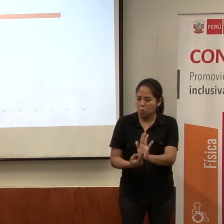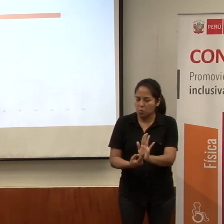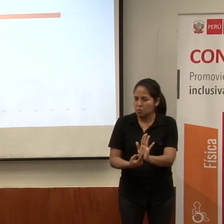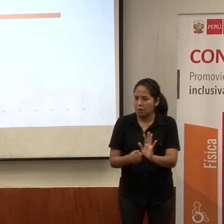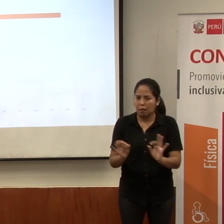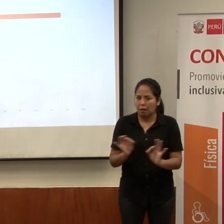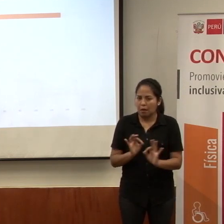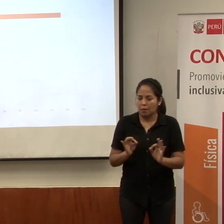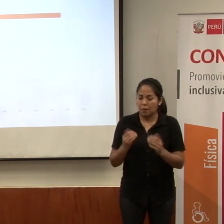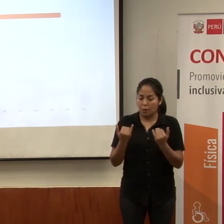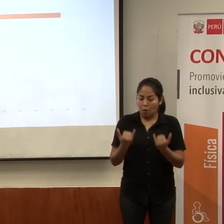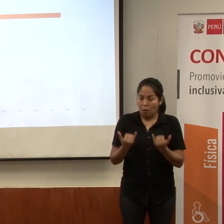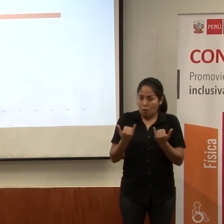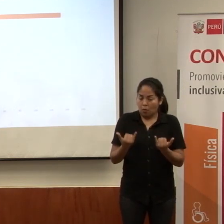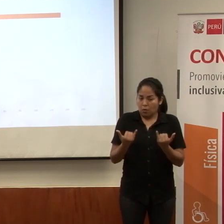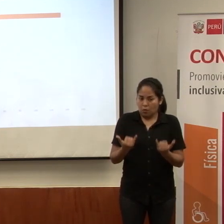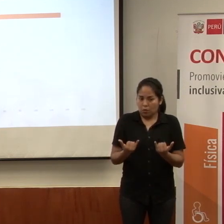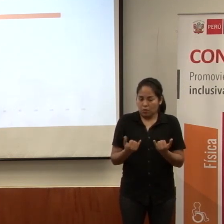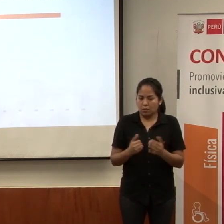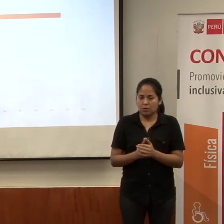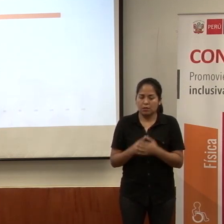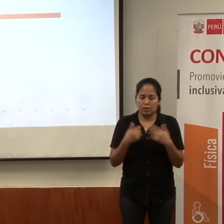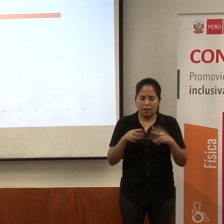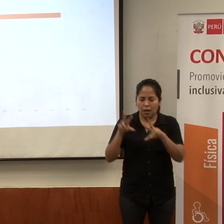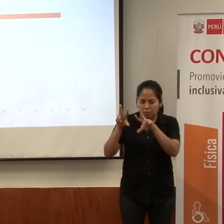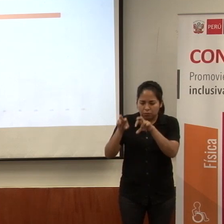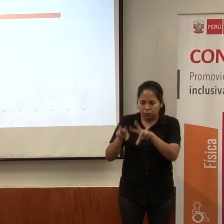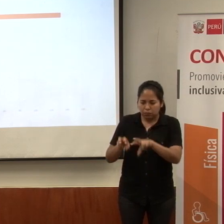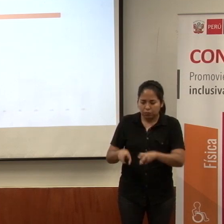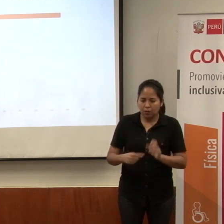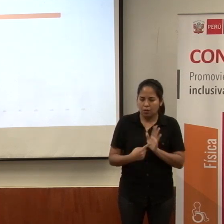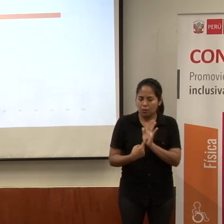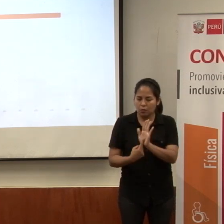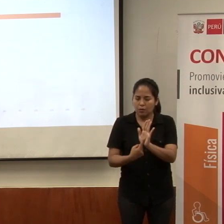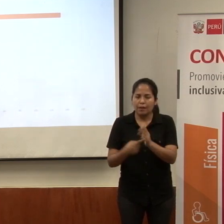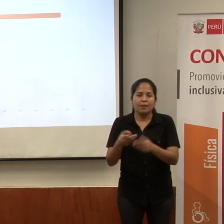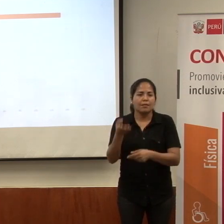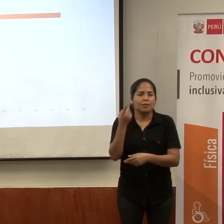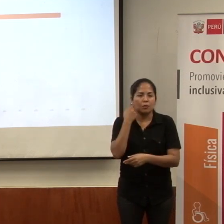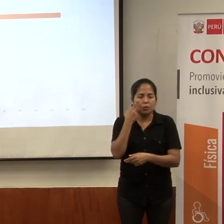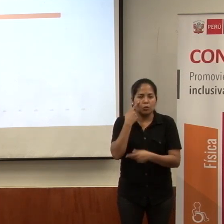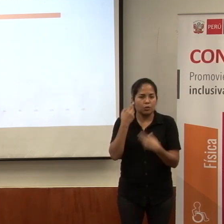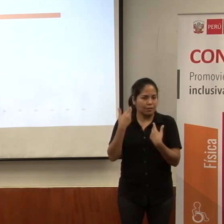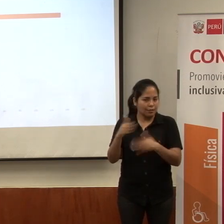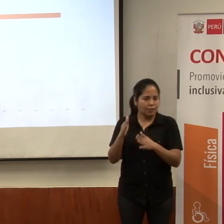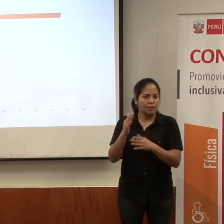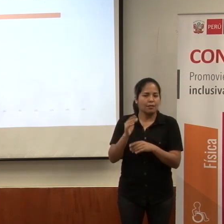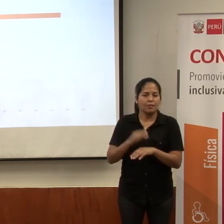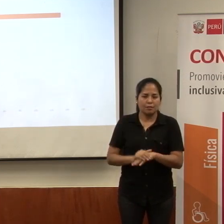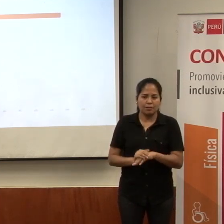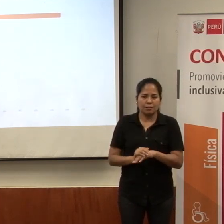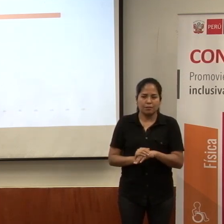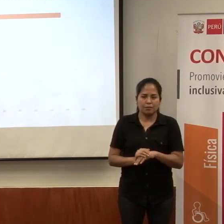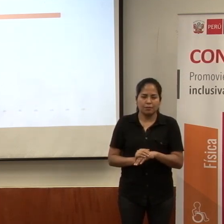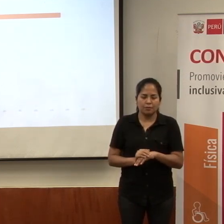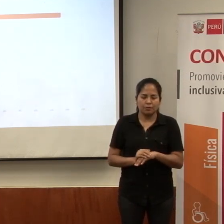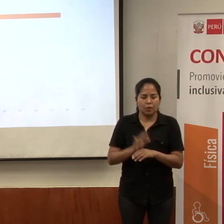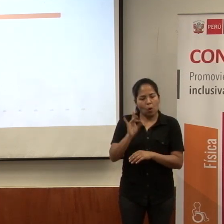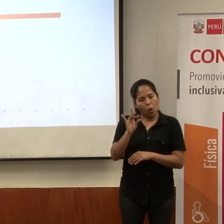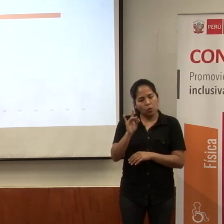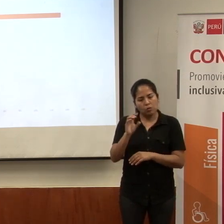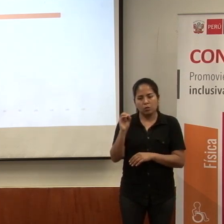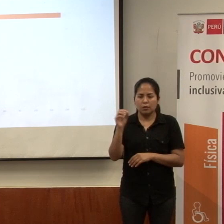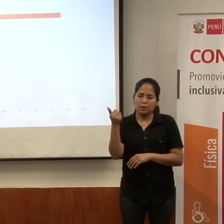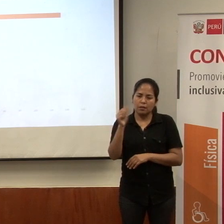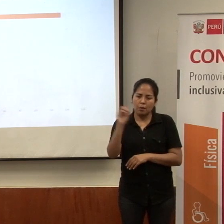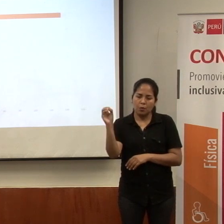hoy, en los últimos datos que se tienen, ya las malformaciones congénitas representan aproximadamente entre 8 y